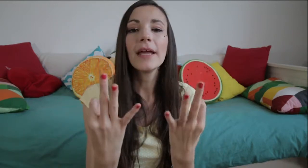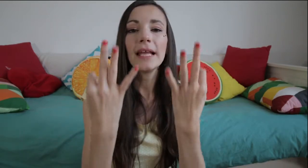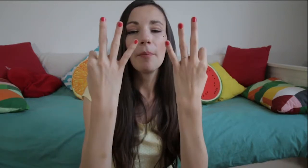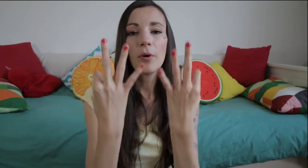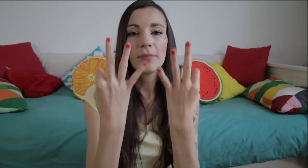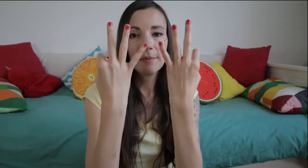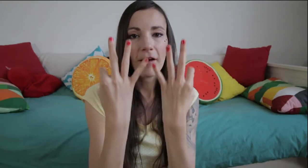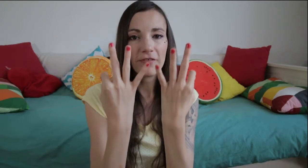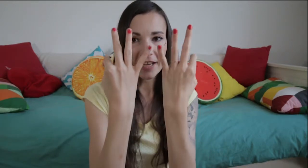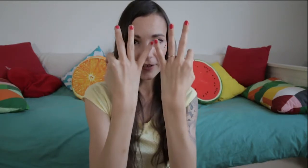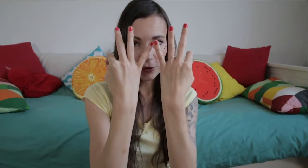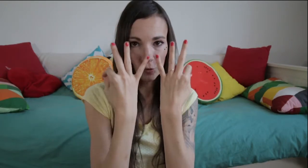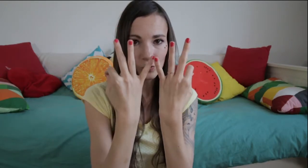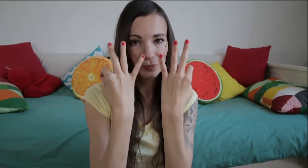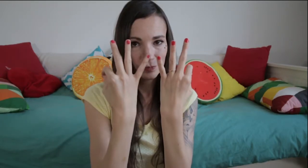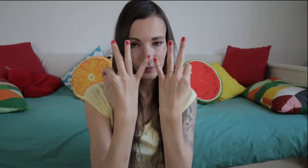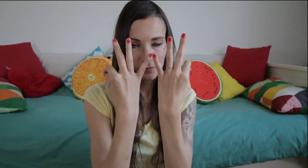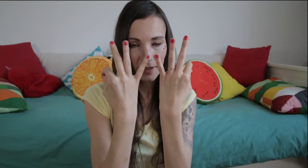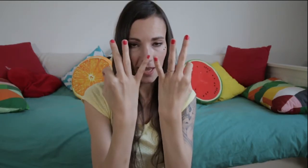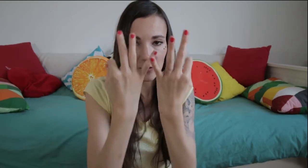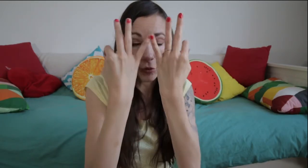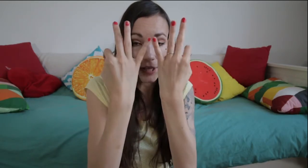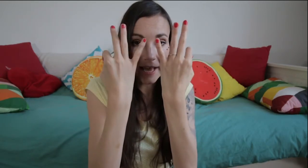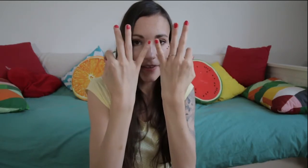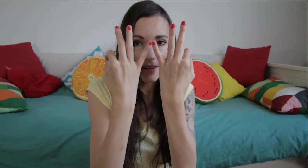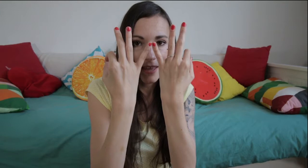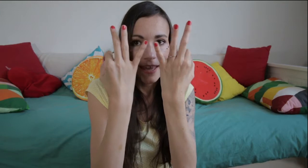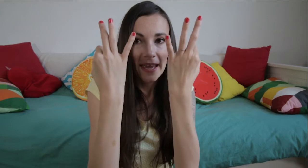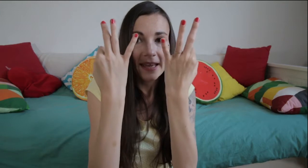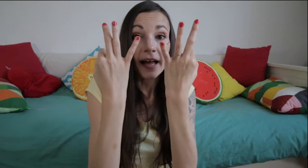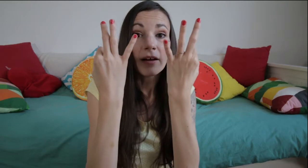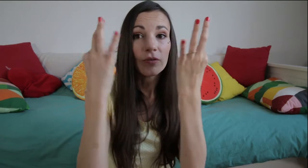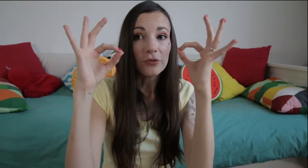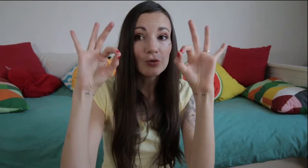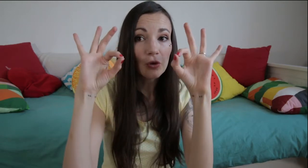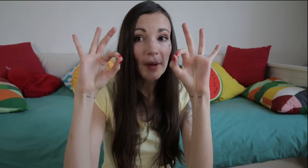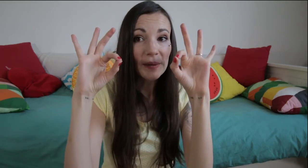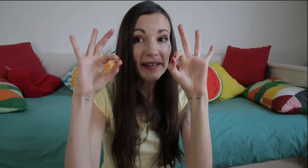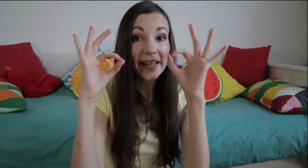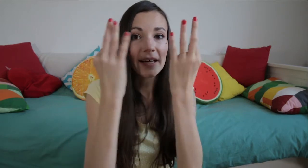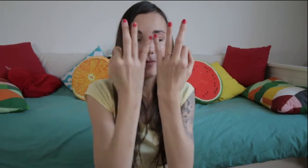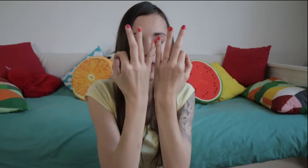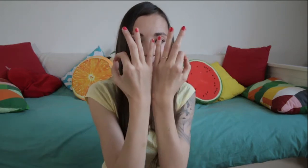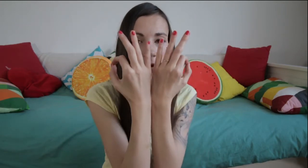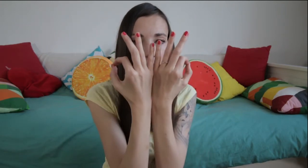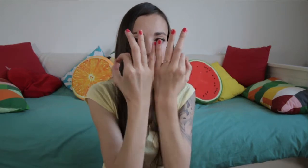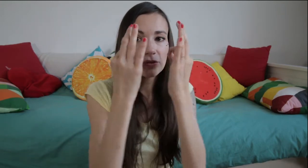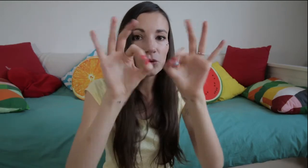la paume des mains vers nous, elle nous regarde. Hein, on a toujours nos mains comme ça derrière. Hein, et on vient tourner